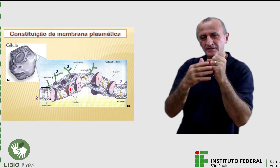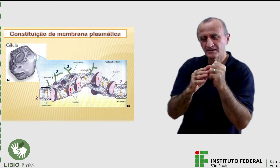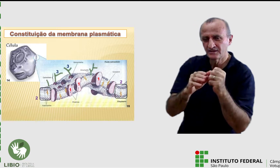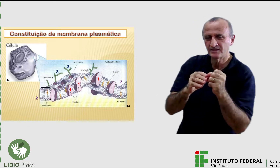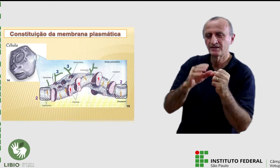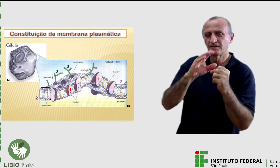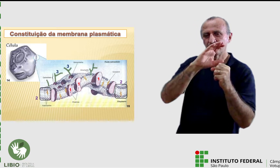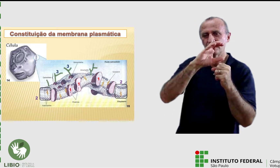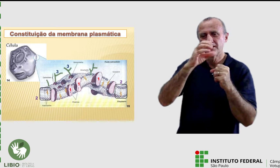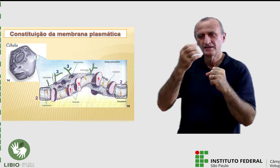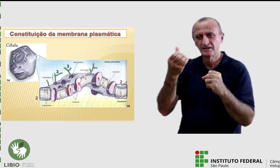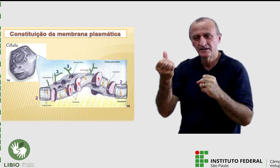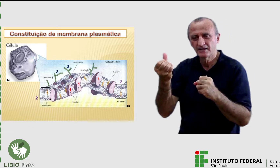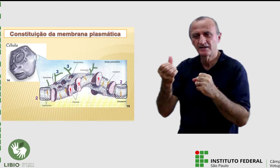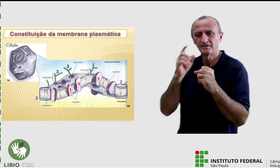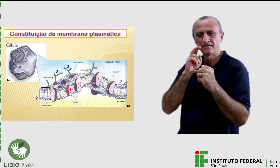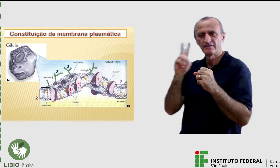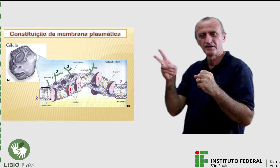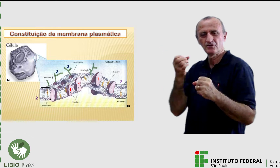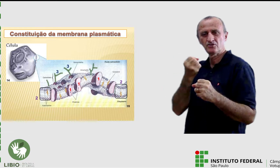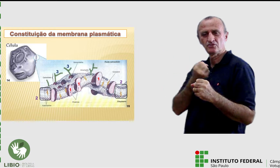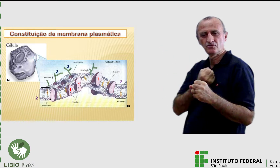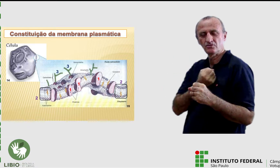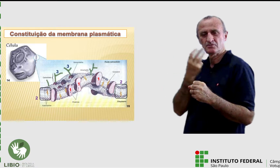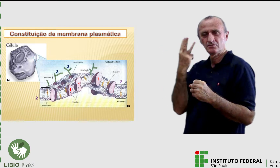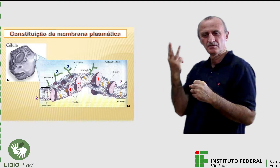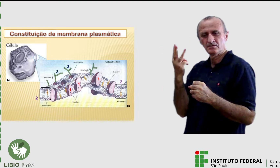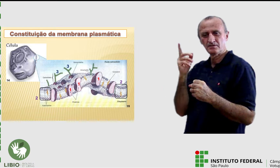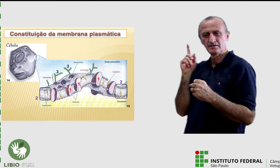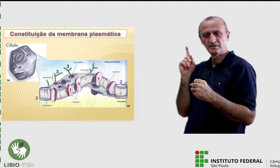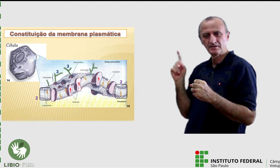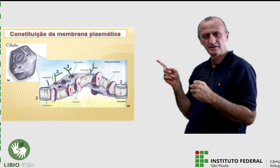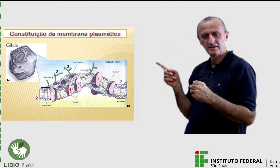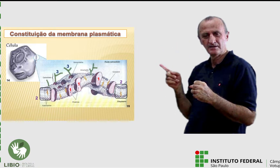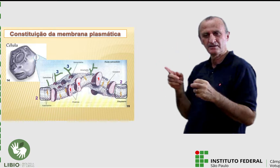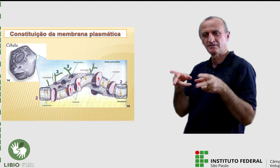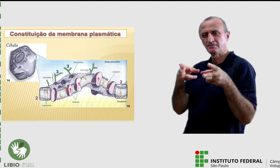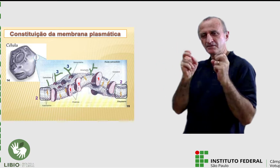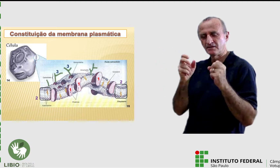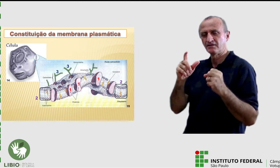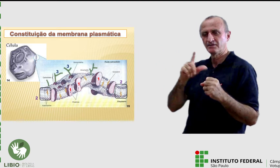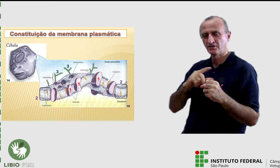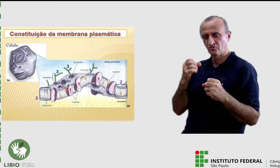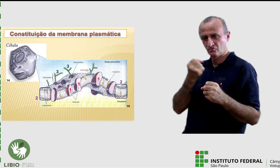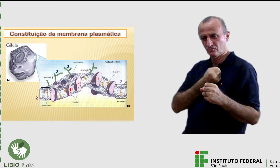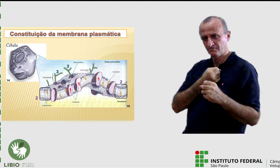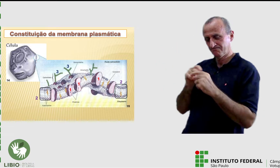carboidratos, representados pelo número 3. Observe então no vídeo, olha, temos o número